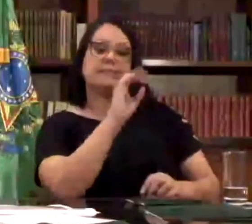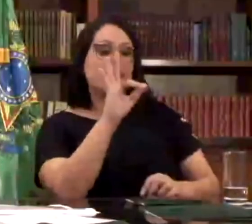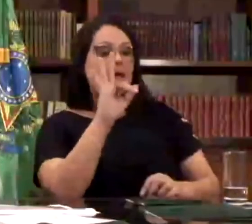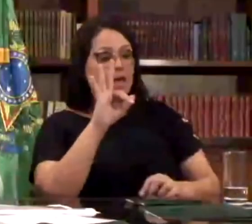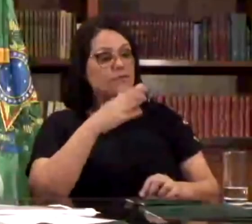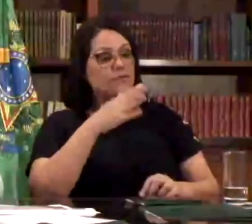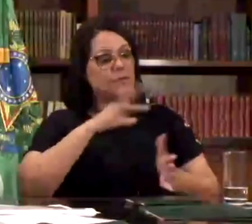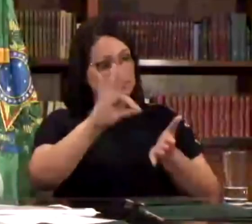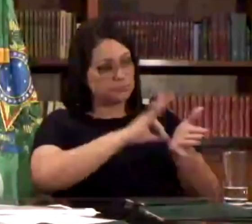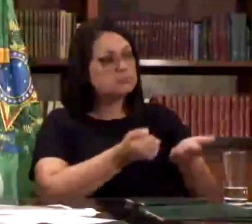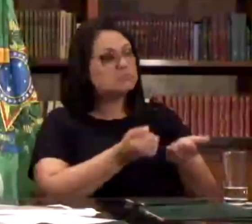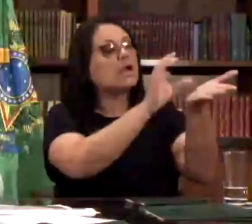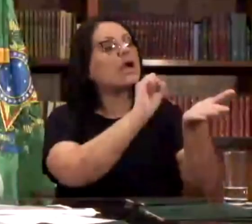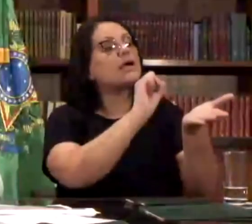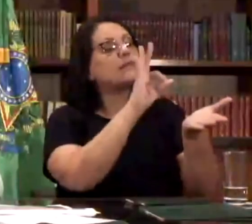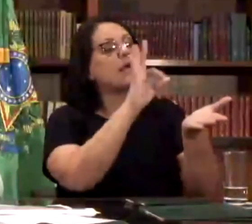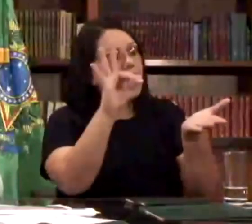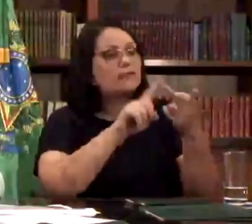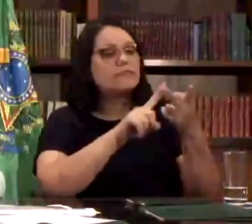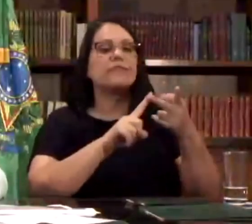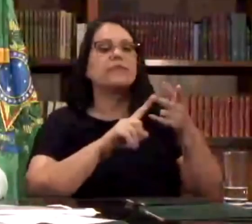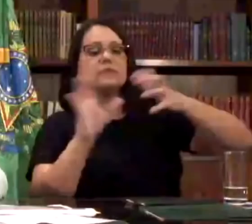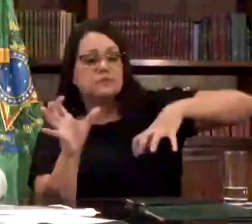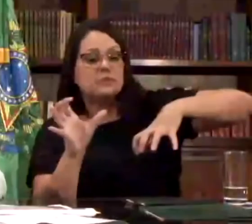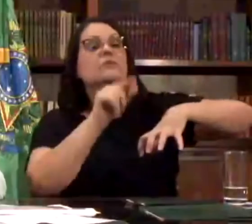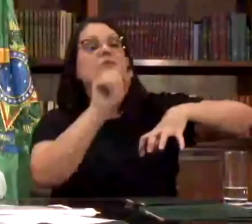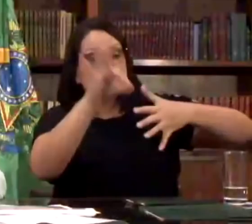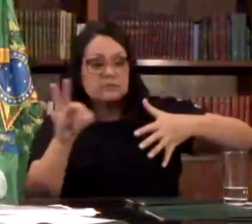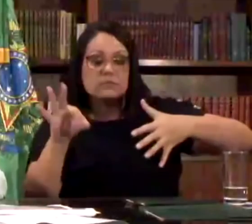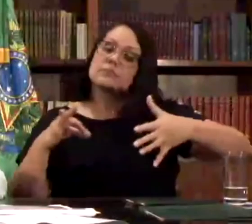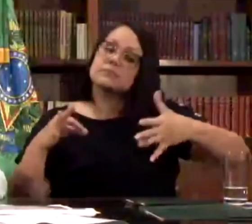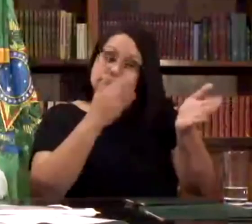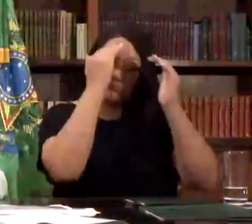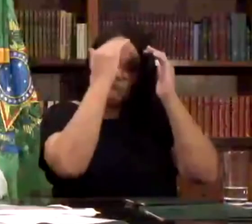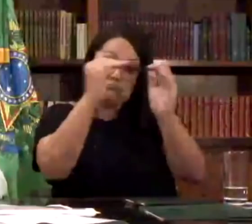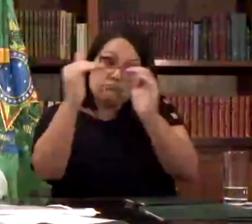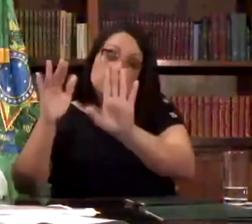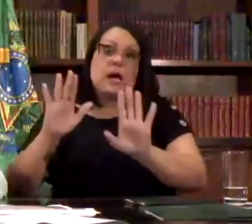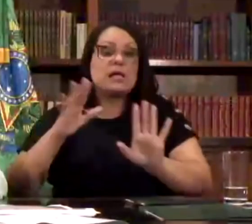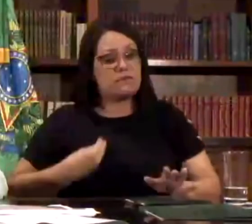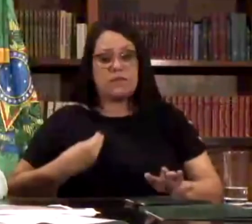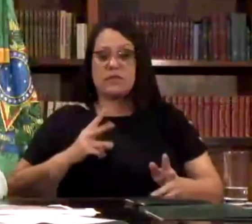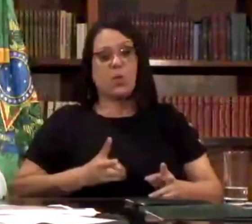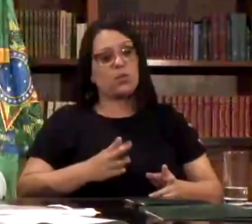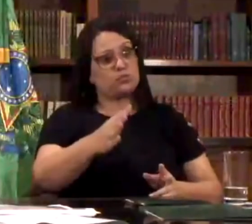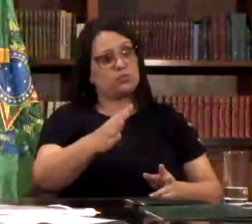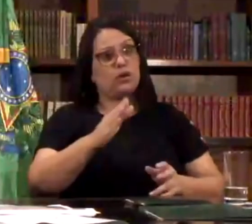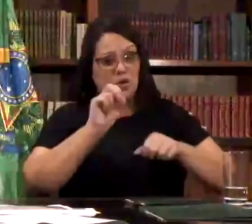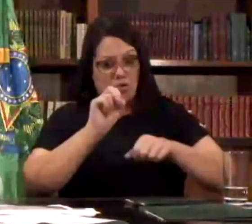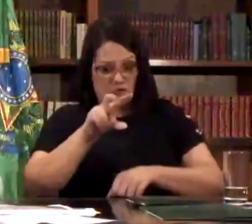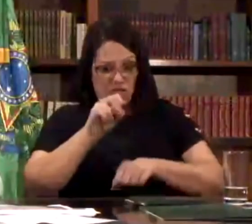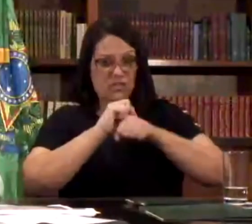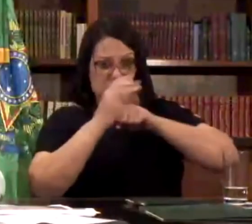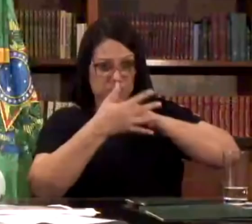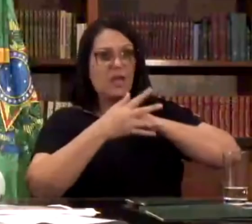Federal ou do Parlamento, que pode ser derrubada essa ideia, que a vida tem que continuar, tá? Esse vírus a gente vai ficar livre dele um dia, agora